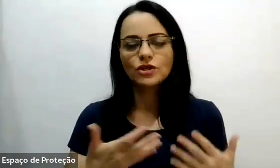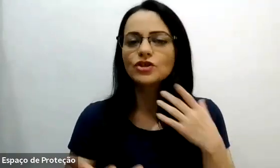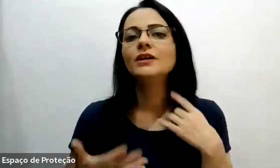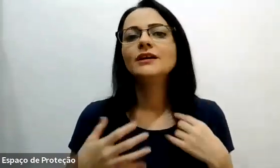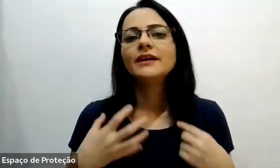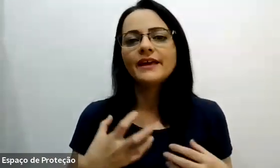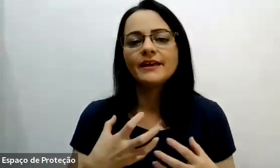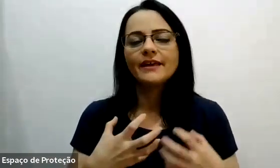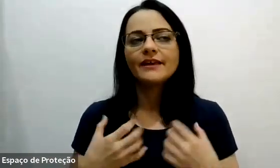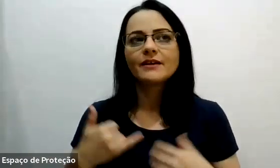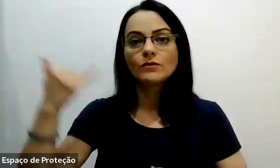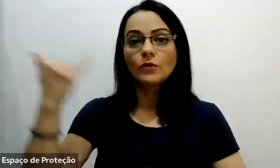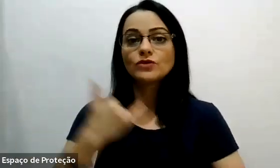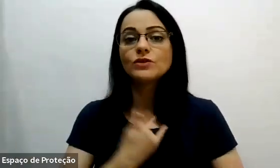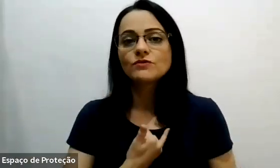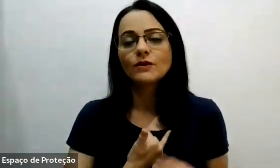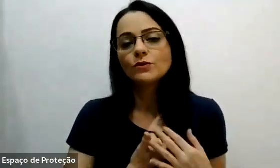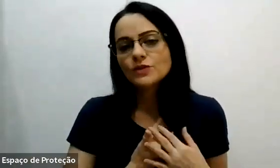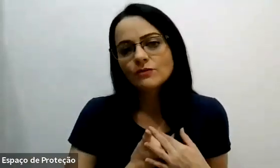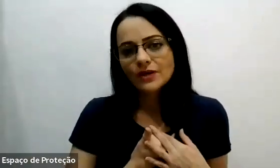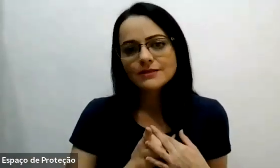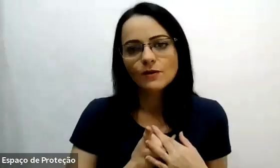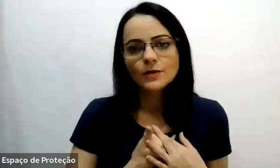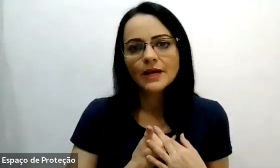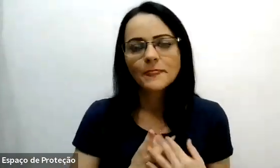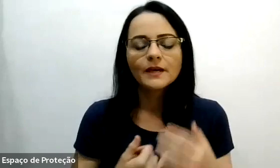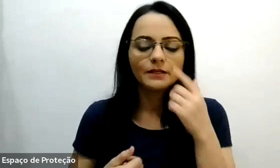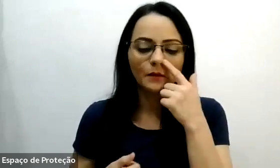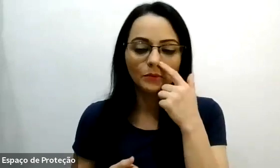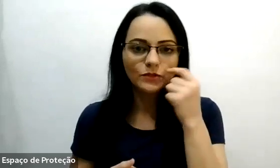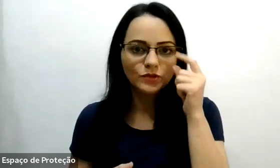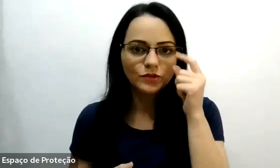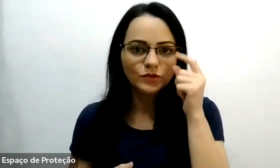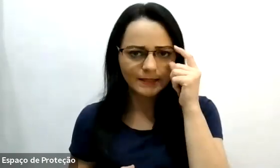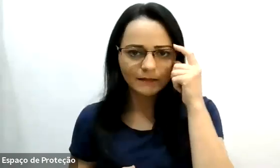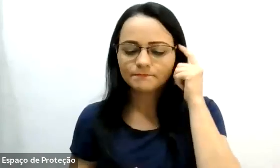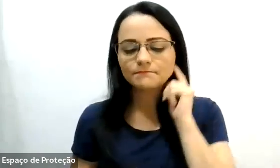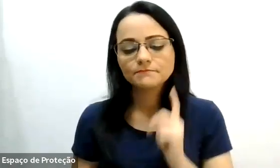gente, onde Deus fala conosco é no coração, né? Então, por isso que fica assim.